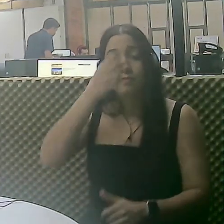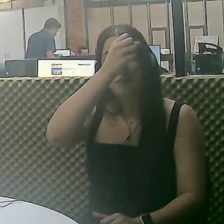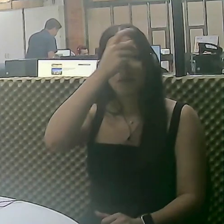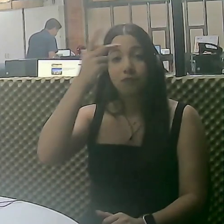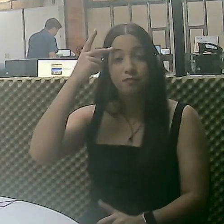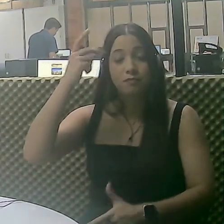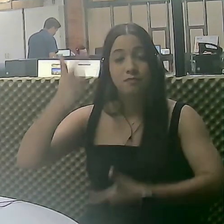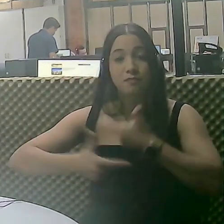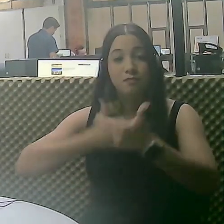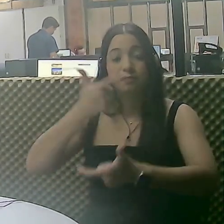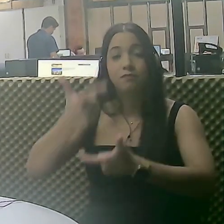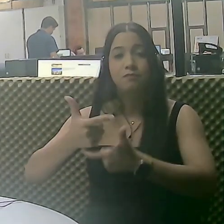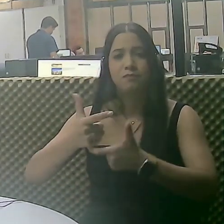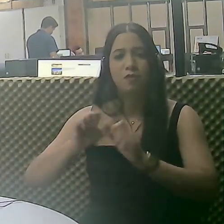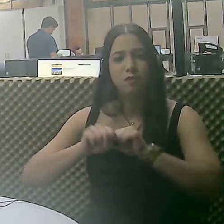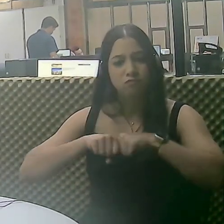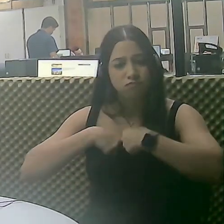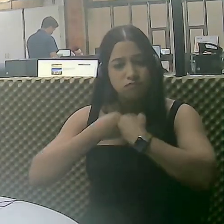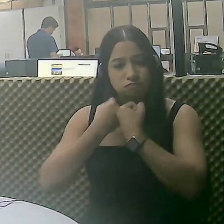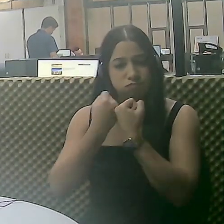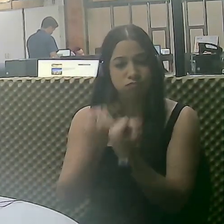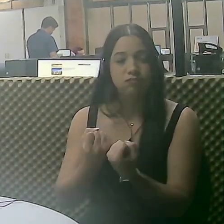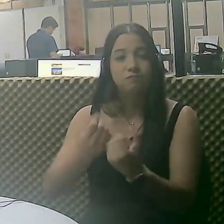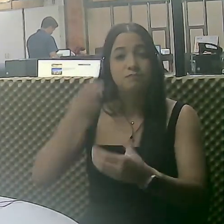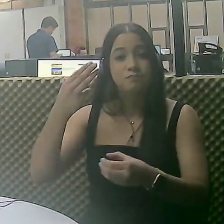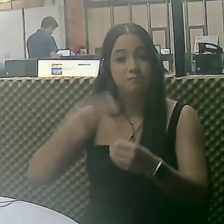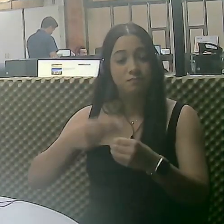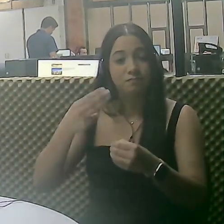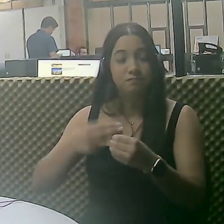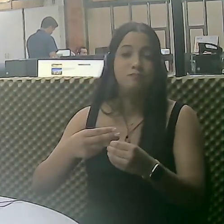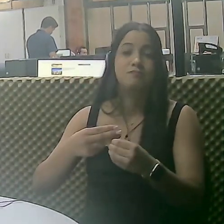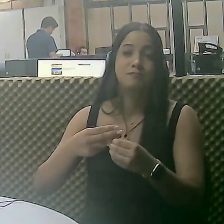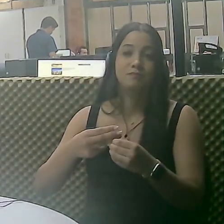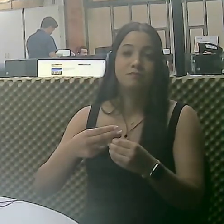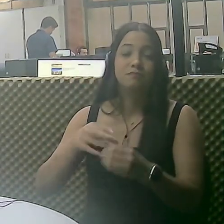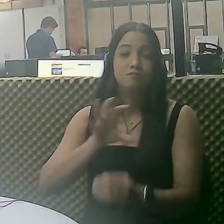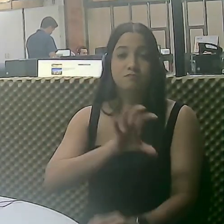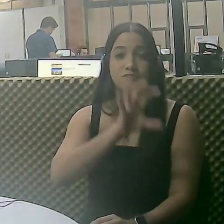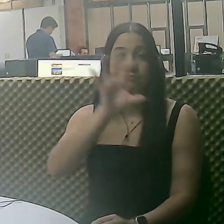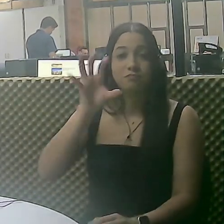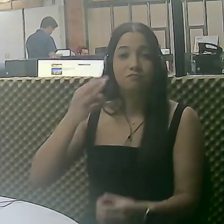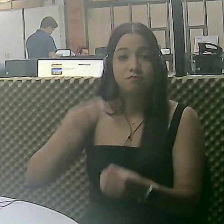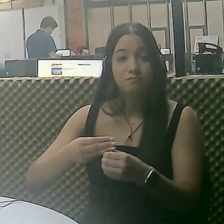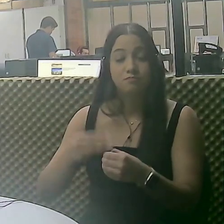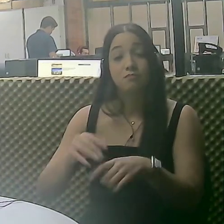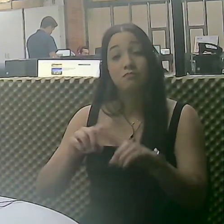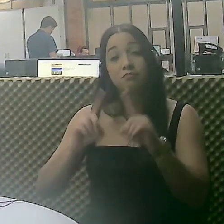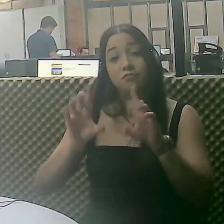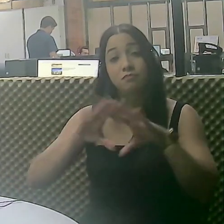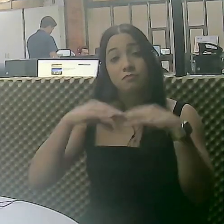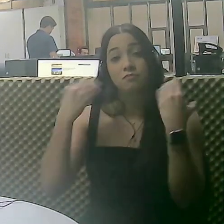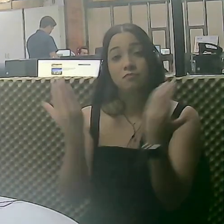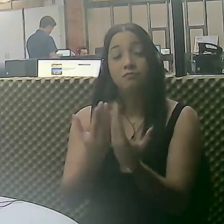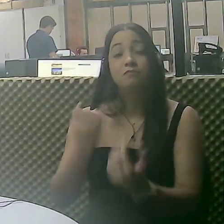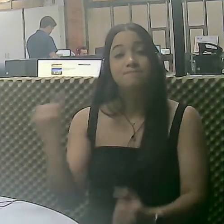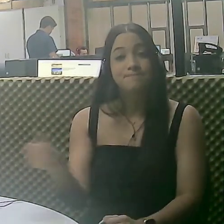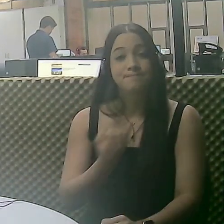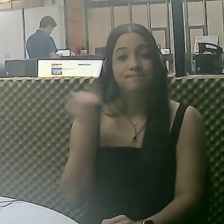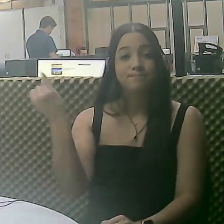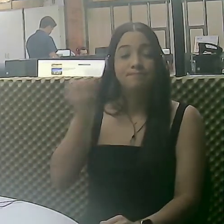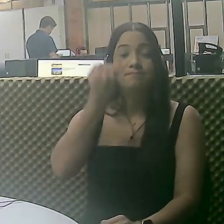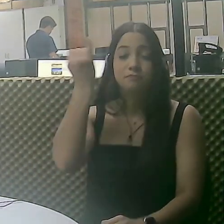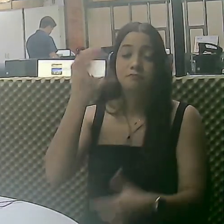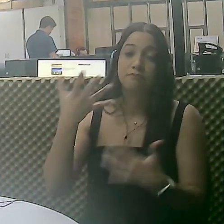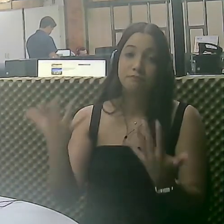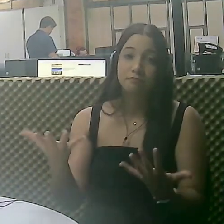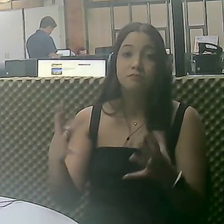trabalho, é um movimento bem grande do município, dos órgãos municipais, mas a comunidade é essencial.